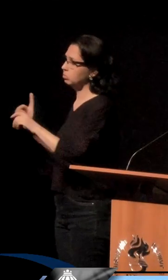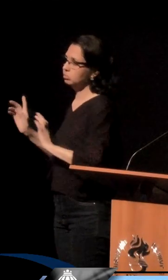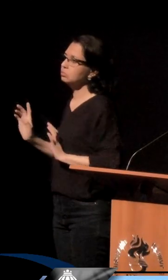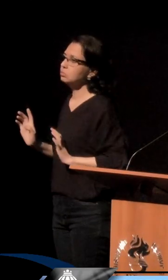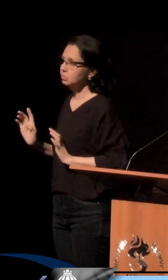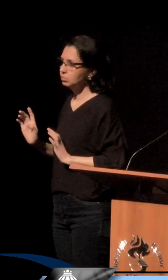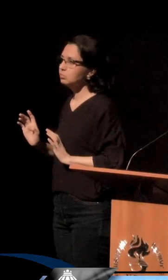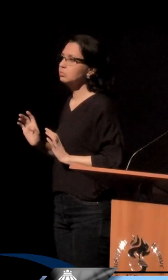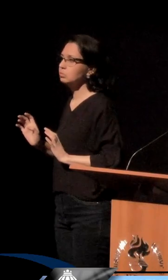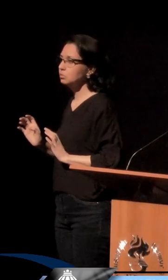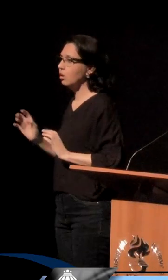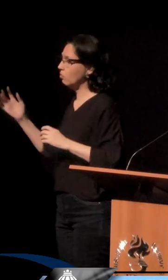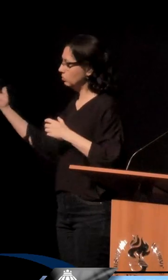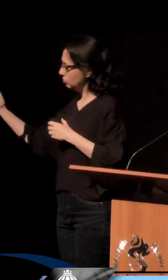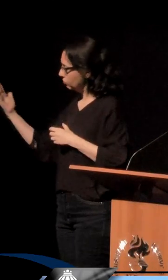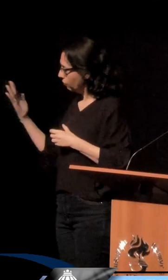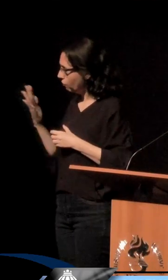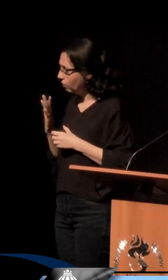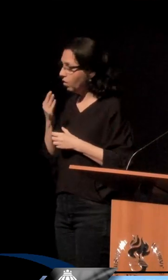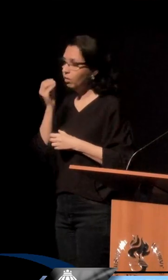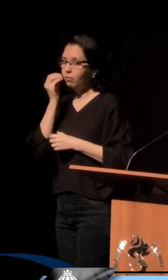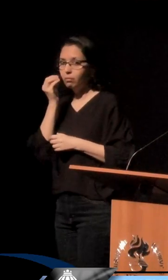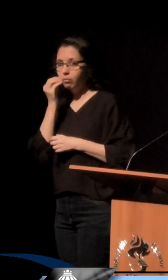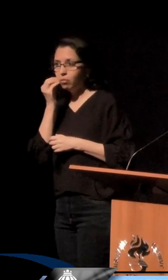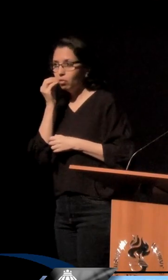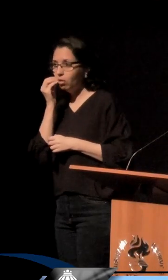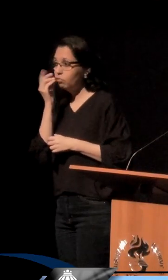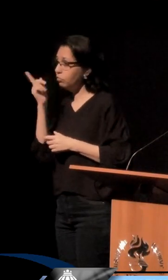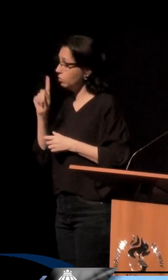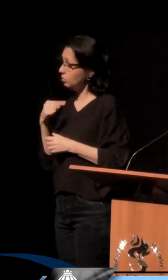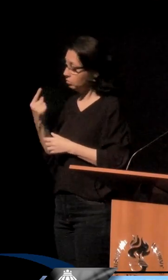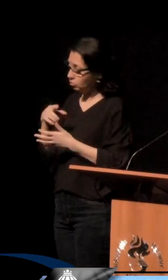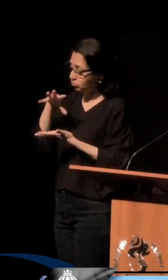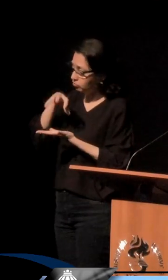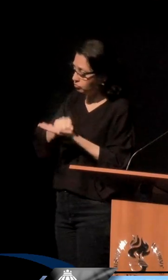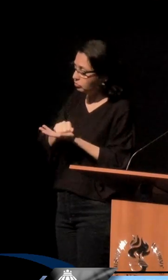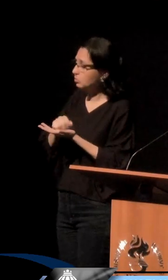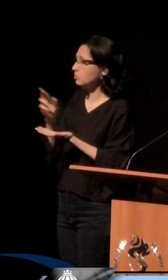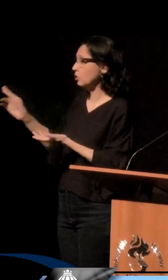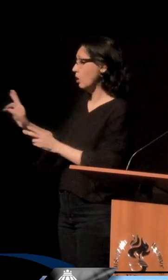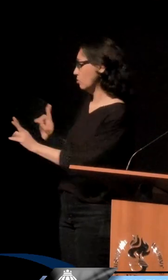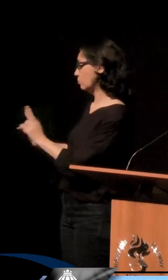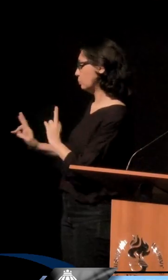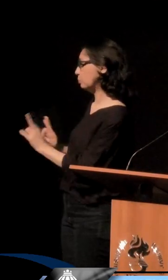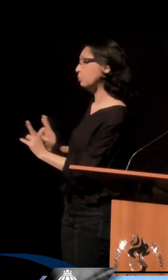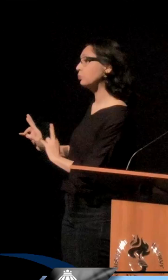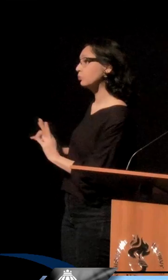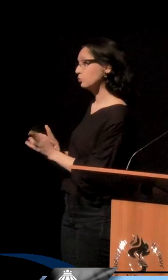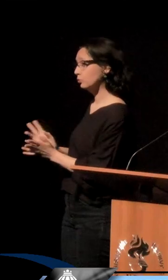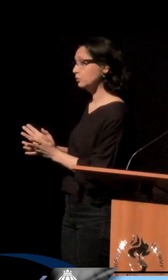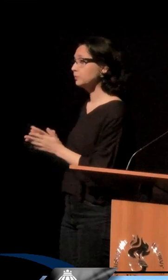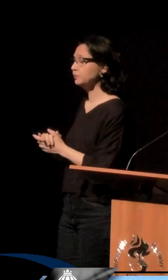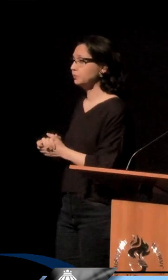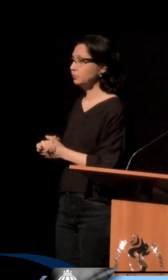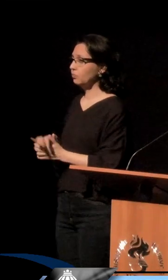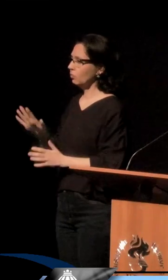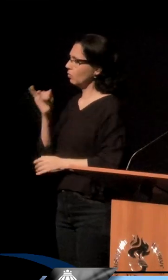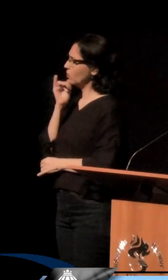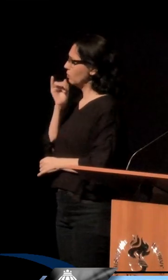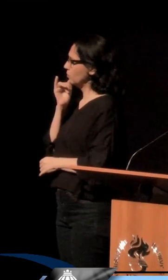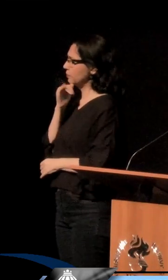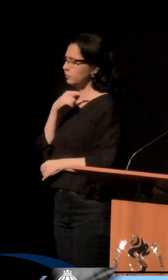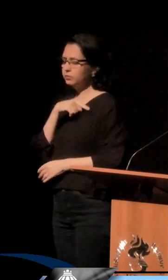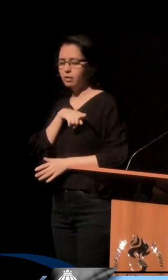de provar de não provar enfim o Caio de Maricá Pergunta a senhora acredita que o concurso